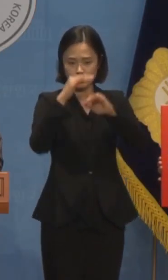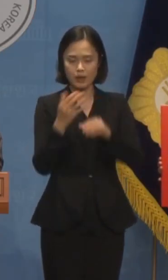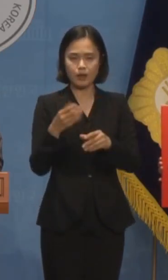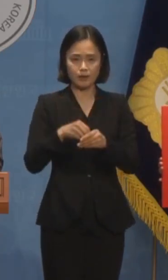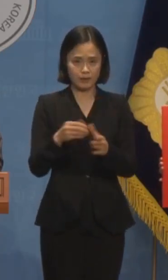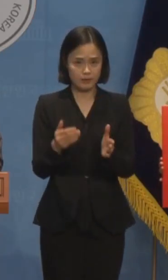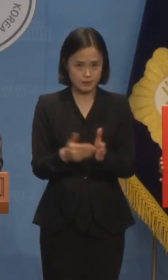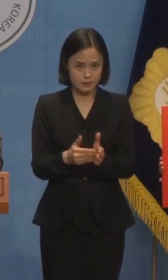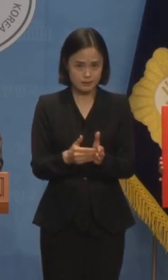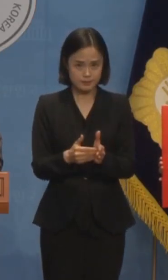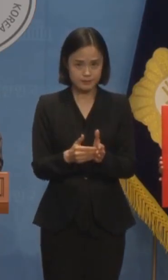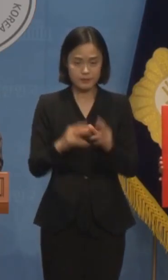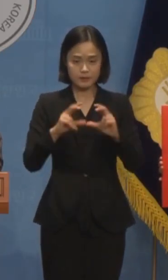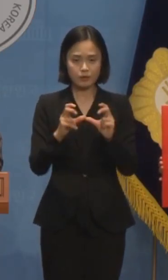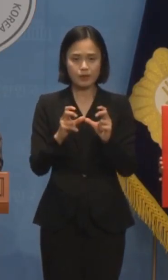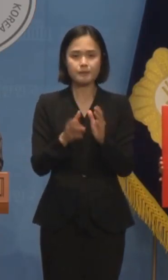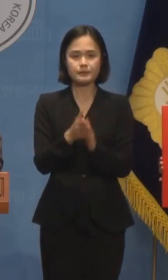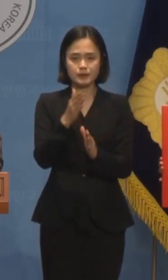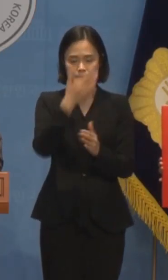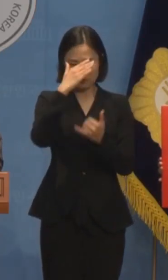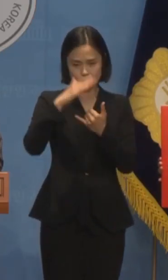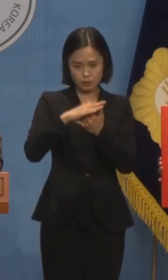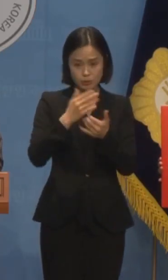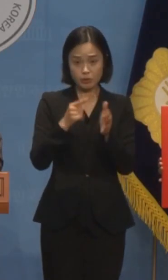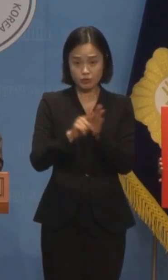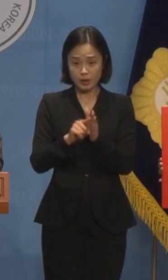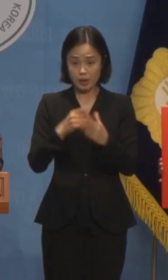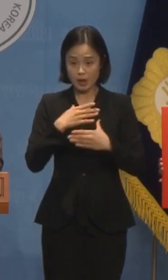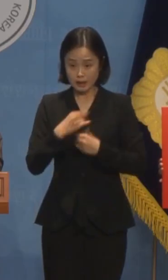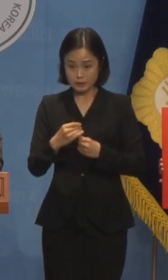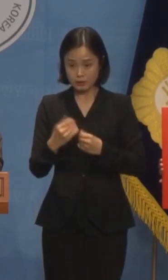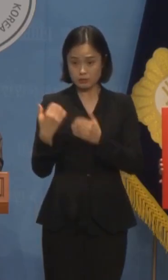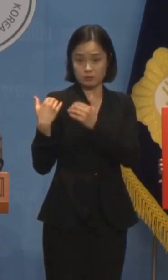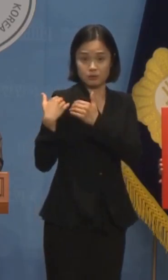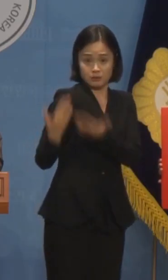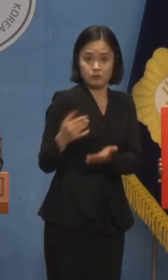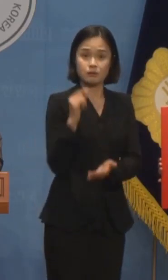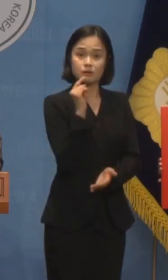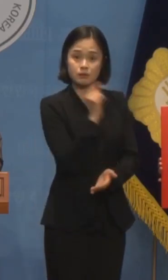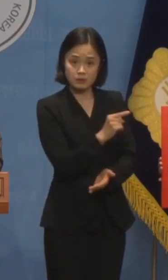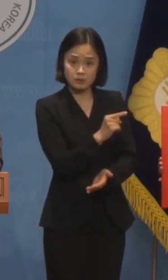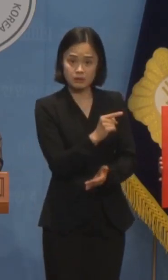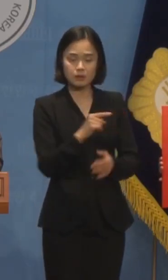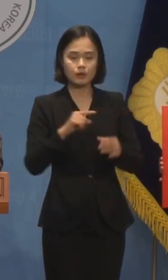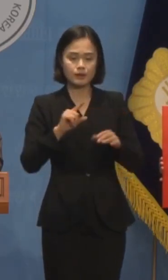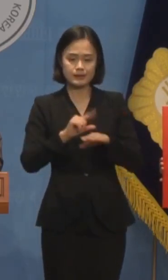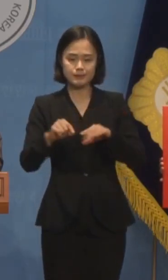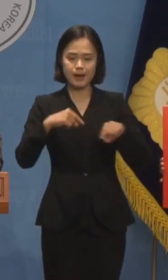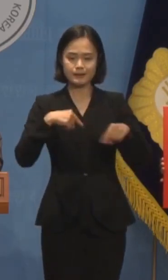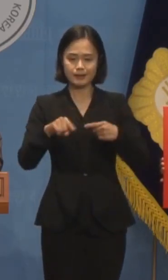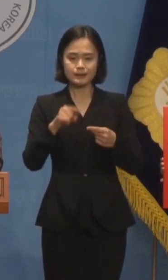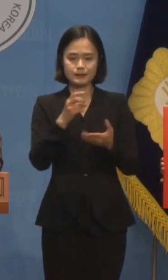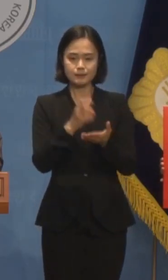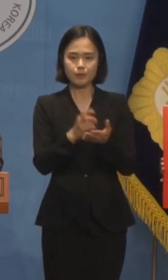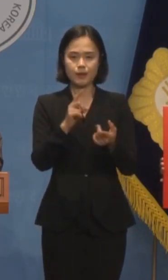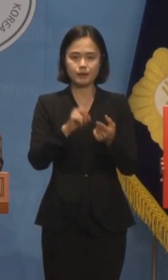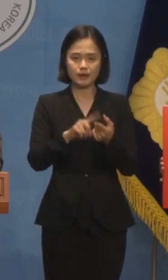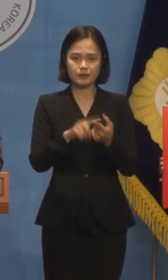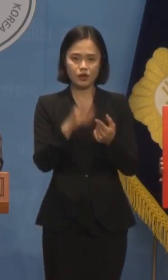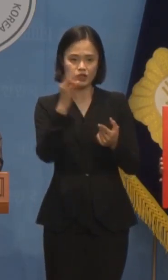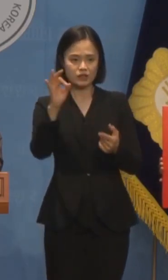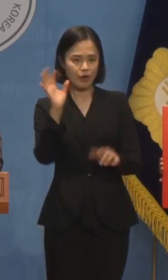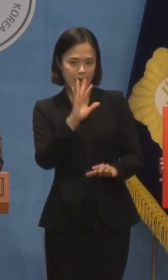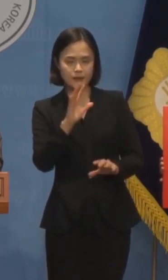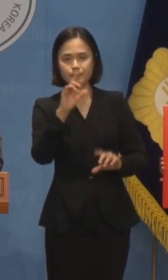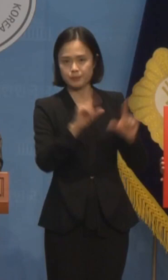안전과 행복을 지키기 위한 책임을 외면하는 것이야말로 지방자치를 부정하는 것이며 의원 개인의 5분